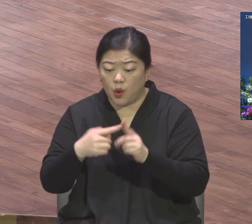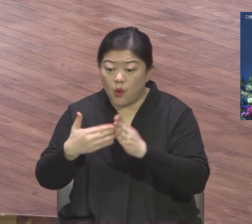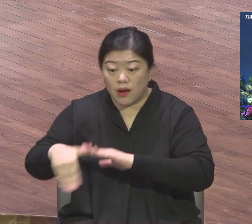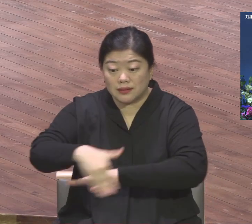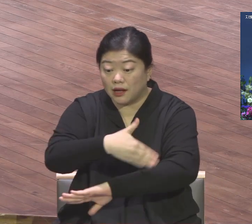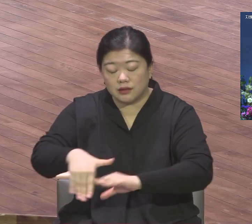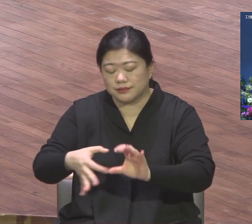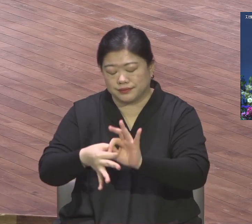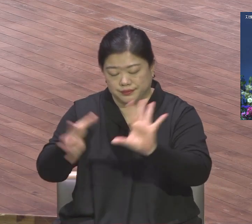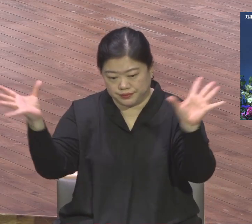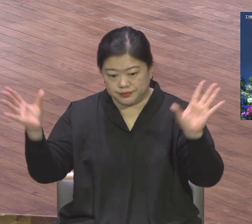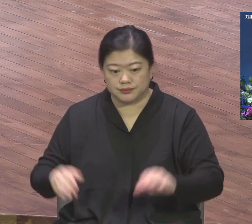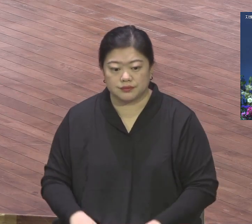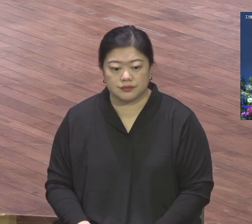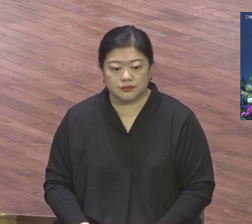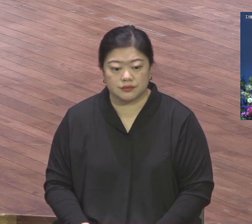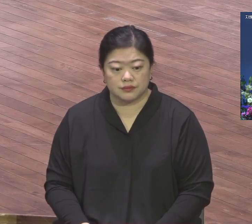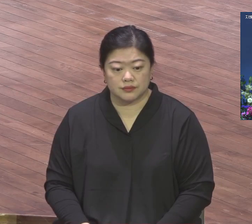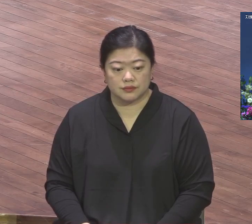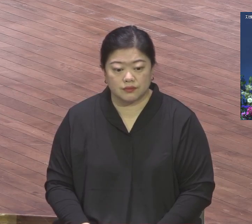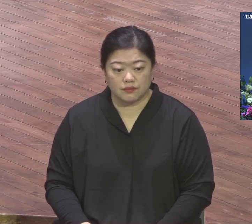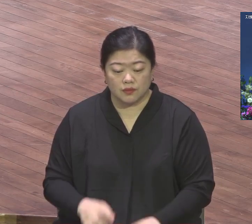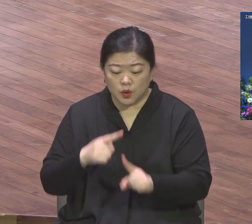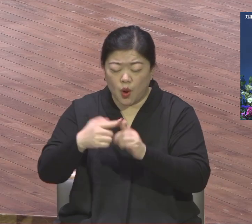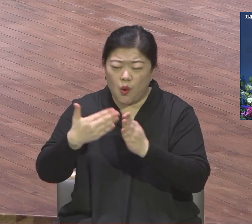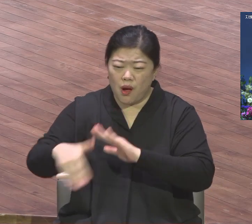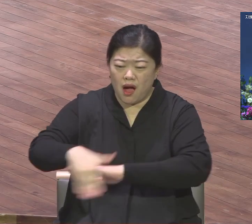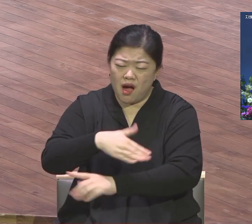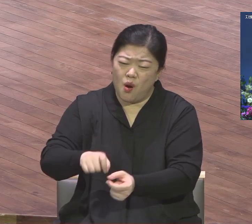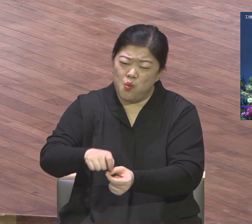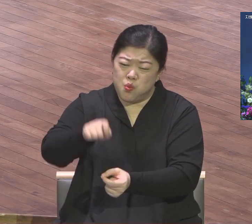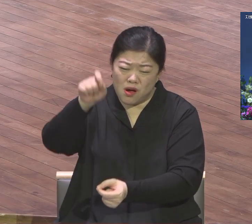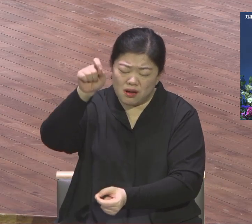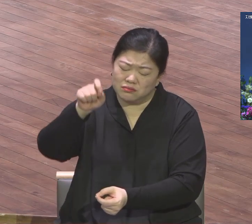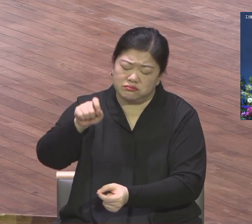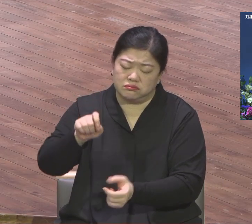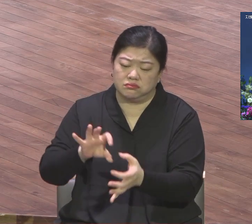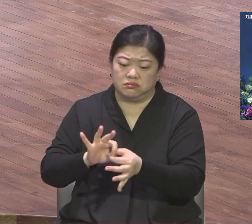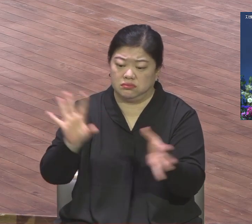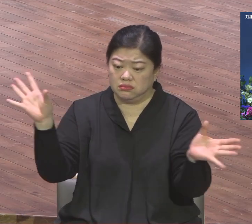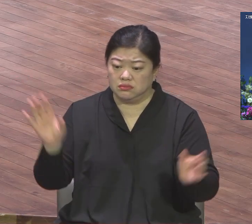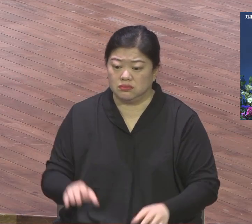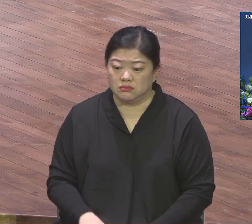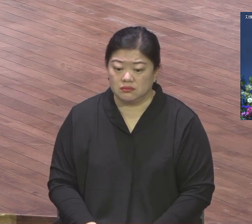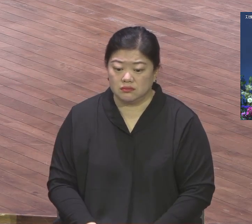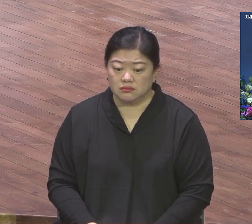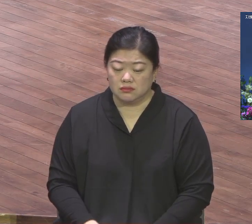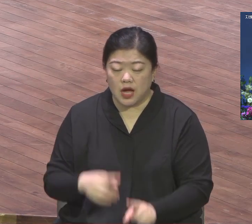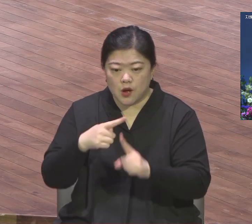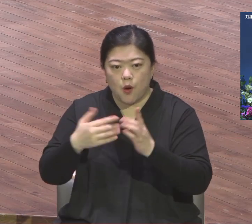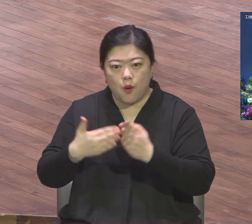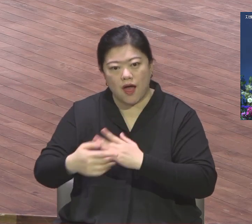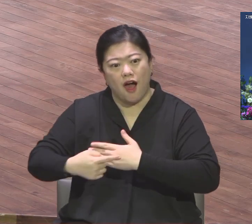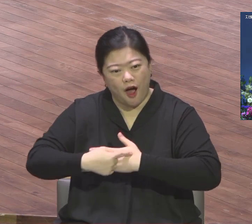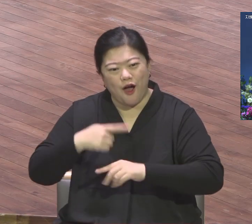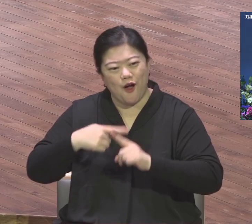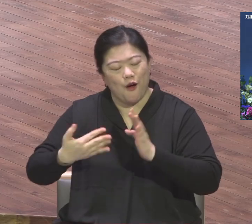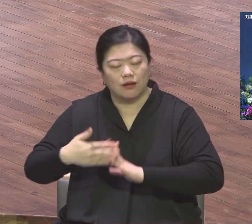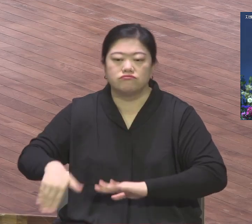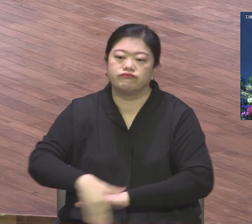것이 신앙생활이에요. 교회 다닌다가 신앙생활 아니라니까요. 교회 다니면 뭐예요? 맨날 사단에게